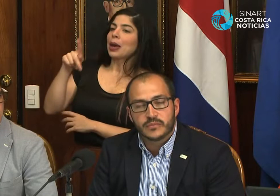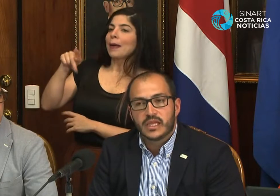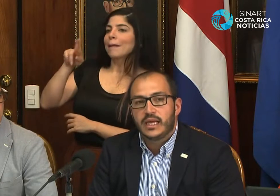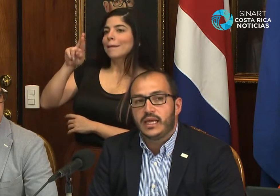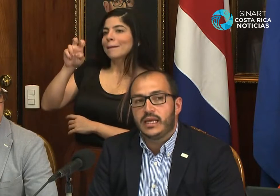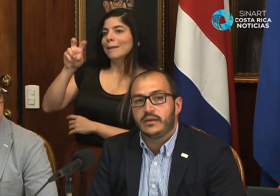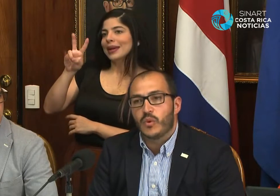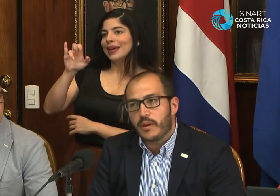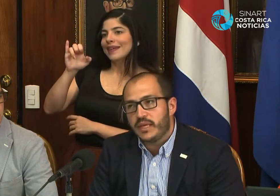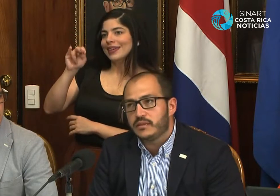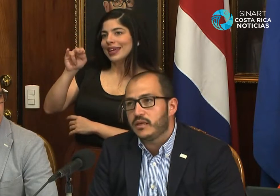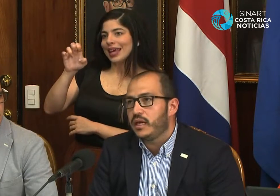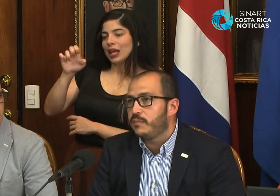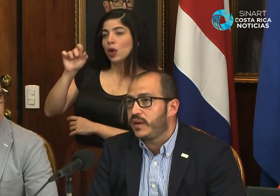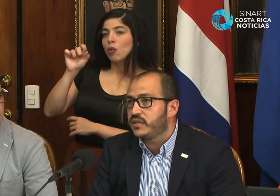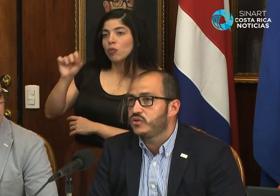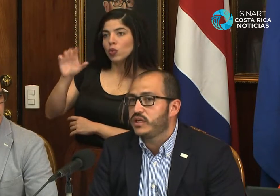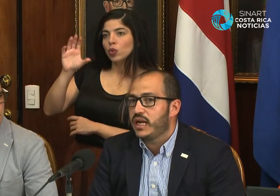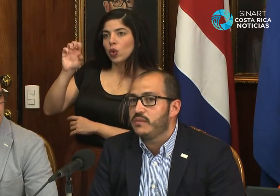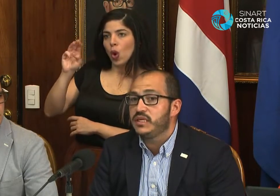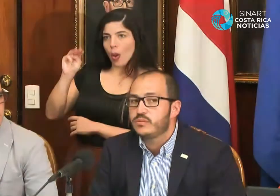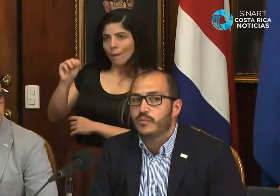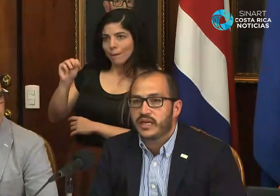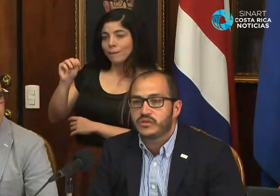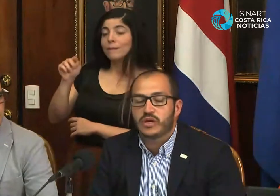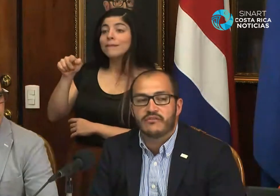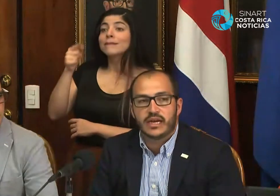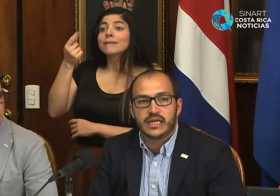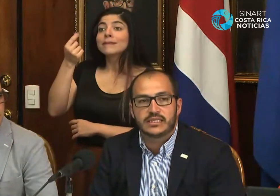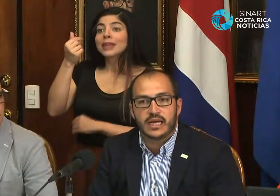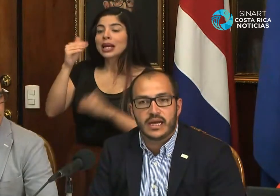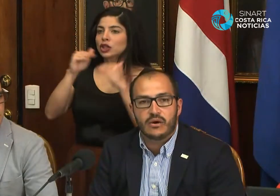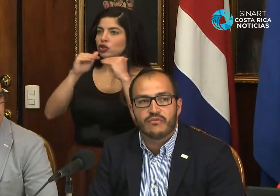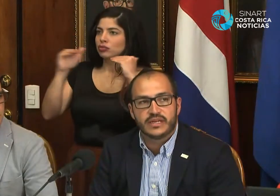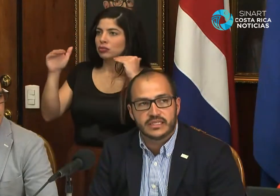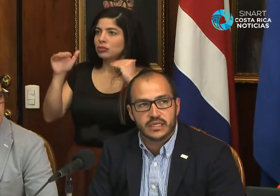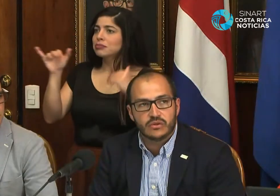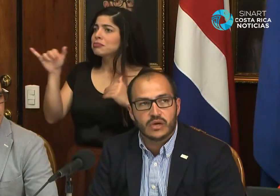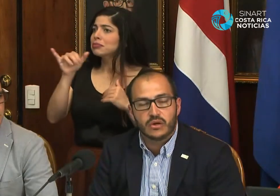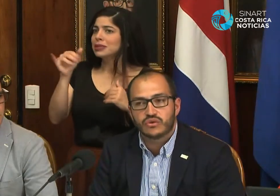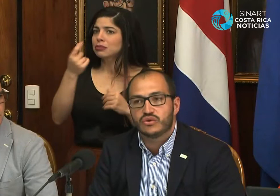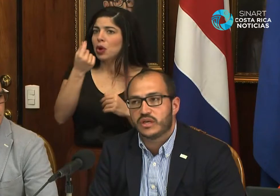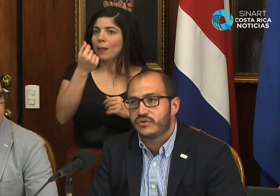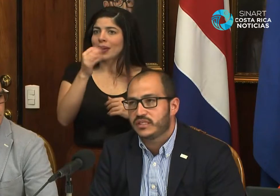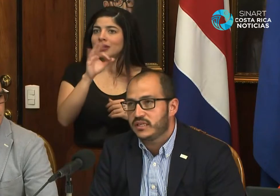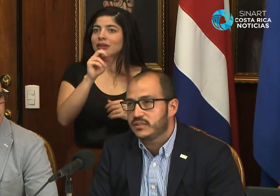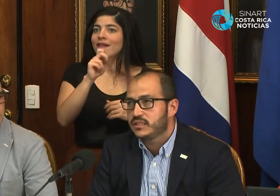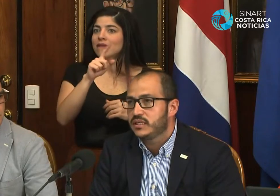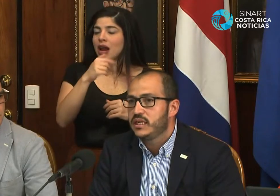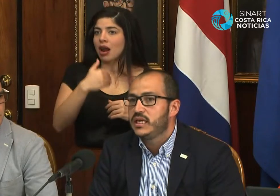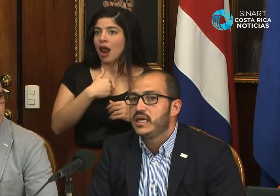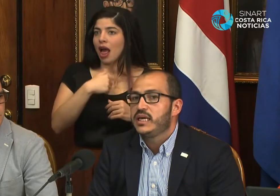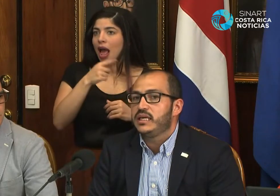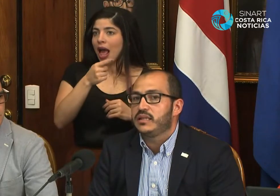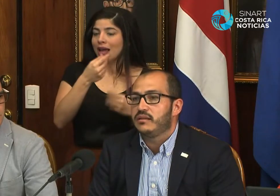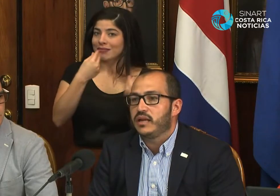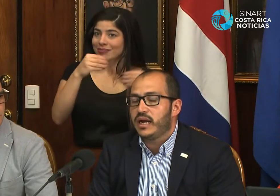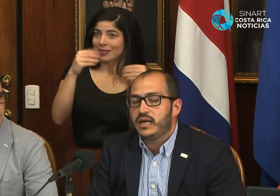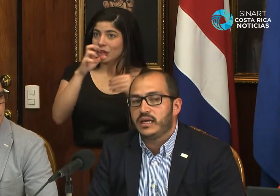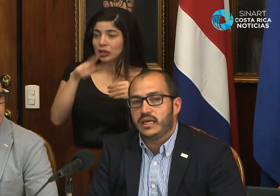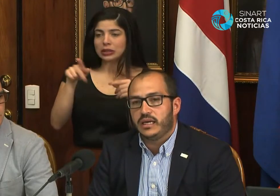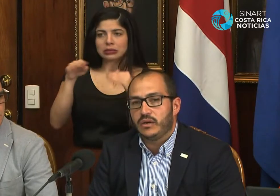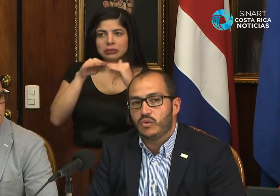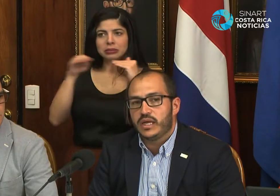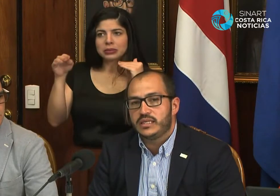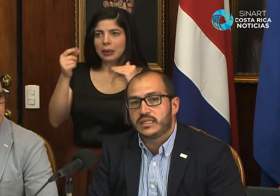crpreviene.com. Nuevamente, el precio será el mismo precio que FANAL está ofreciendo a los costarricenses y